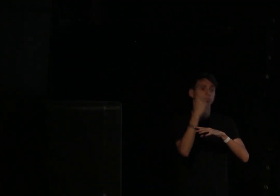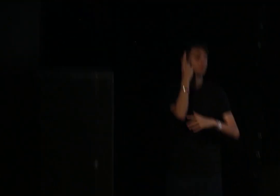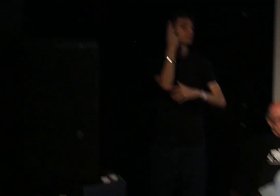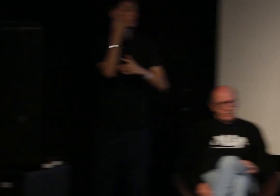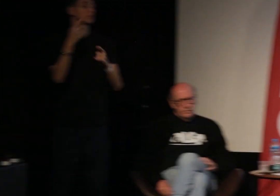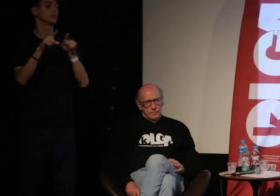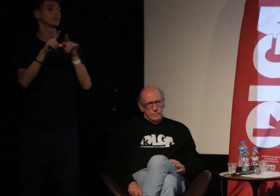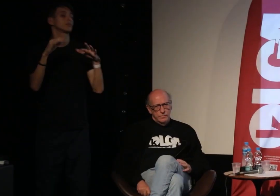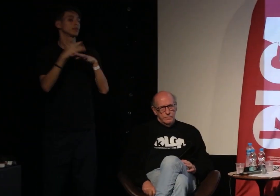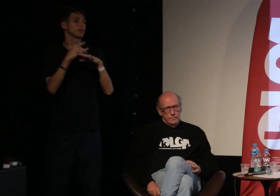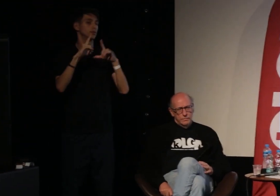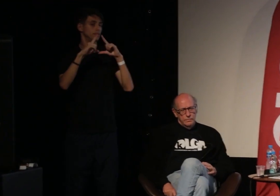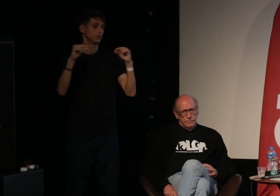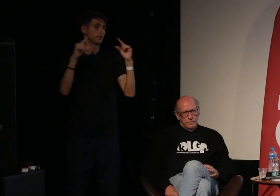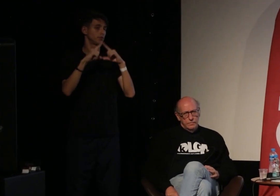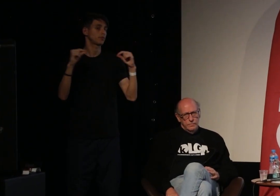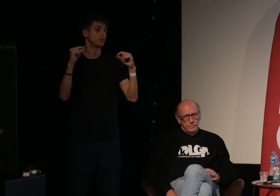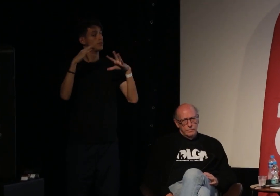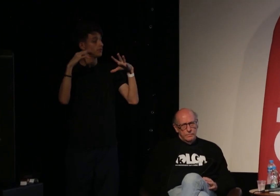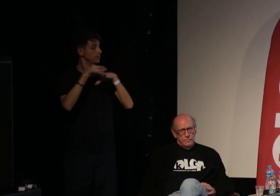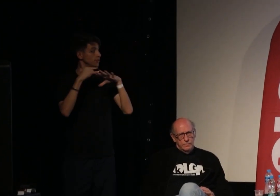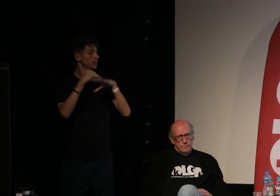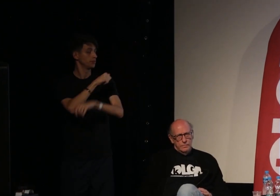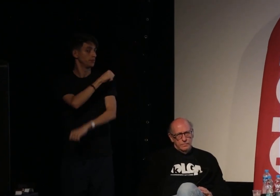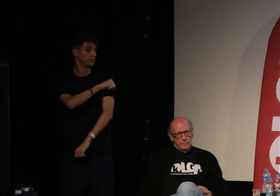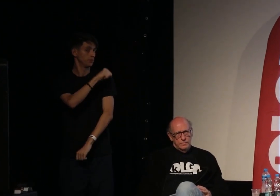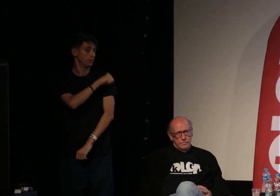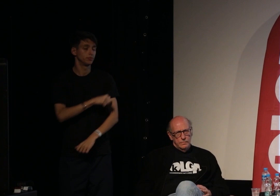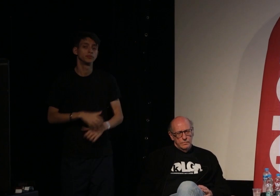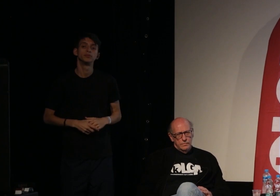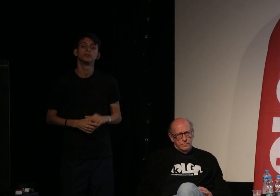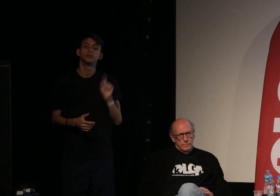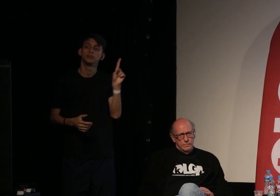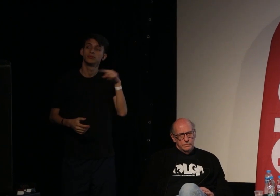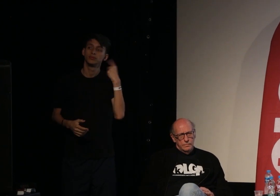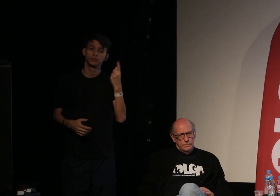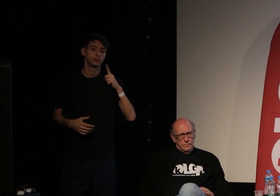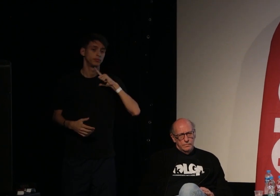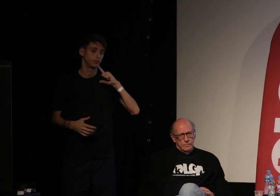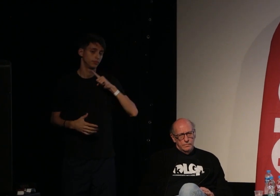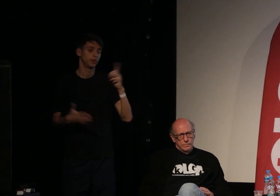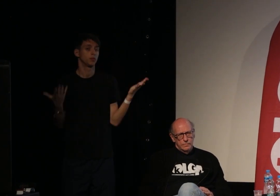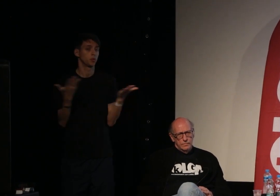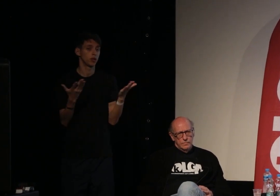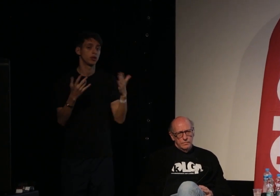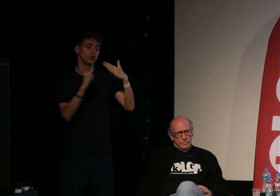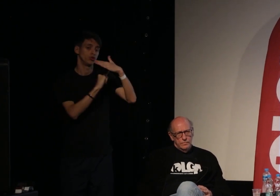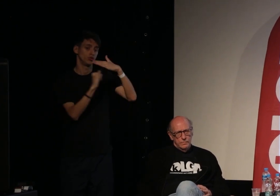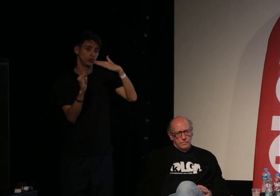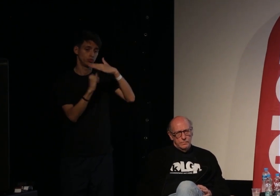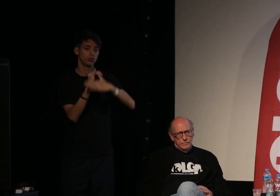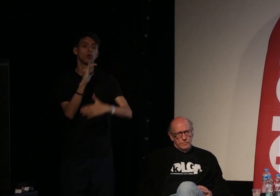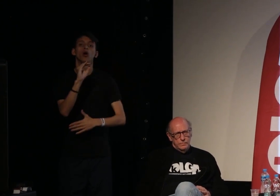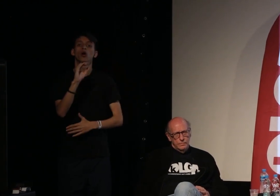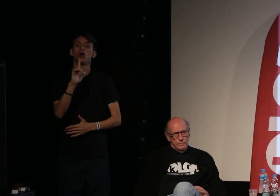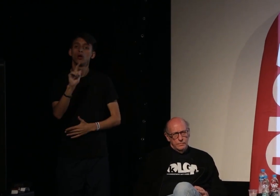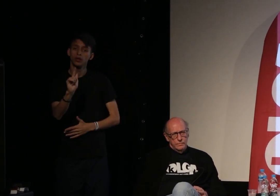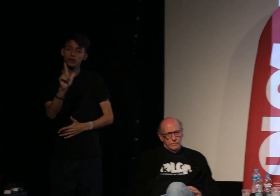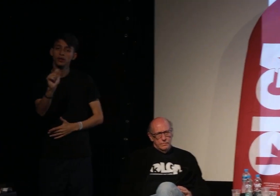de Brasília e na cidade do Rio de Janeiro. Nós temos agora, então, esse instituto, que tem